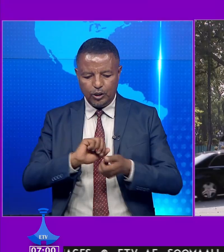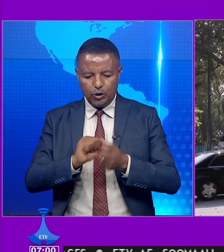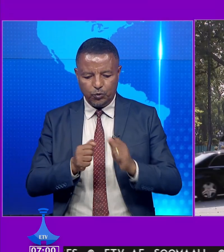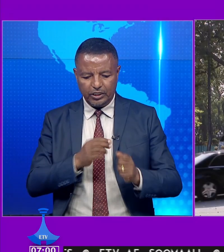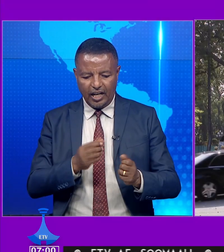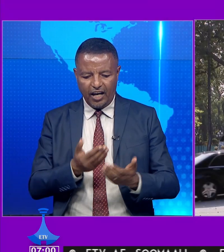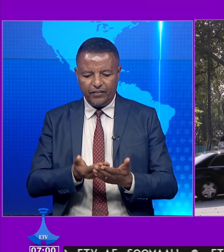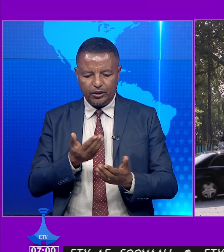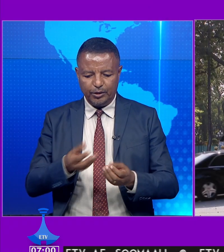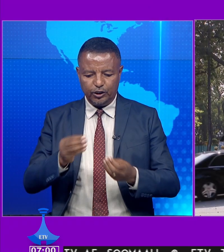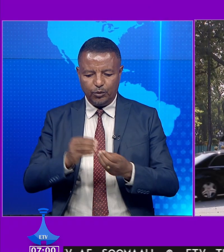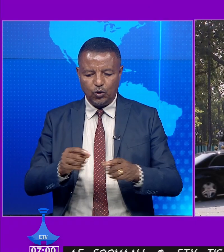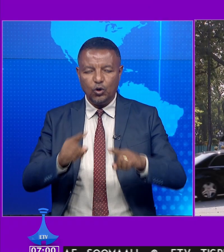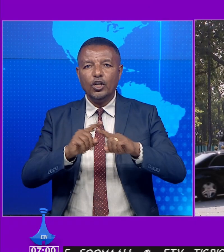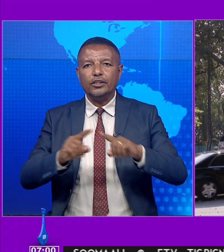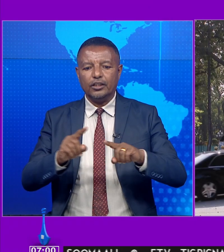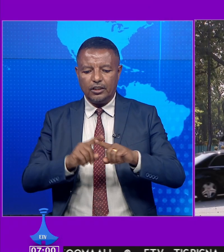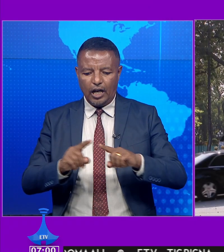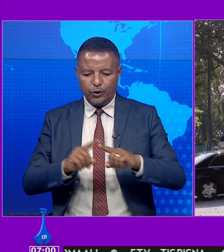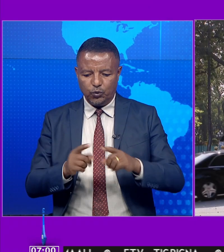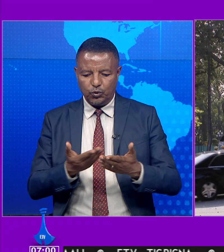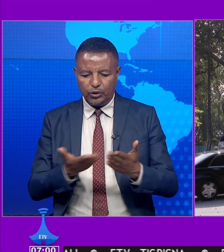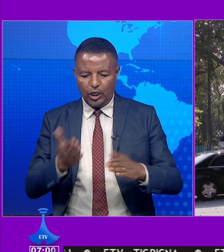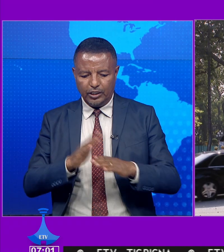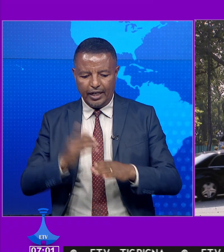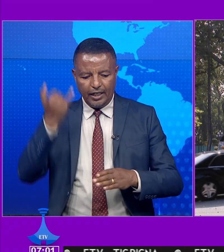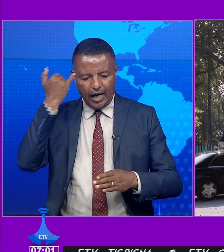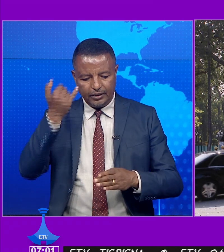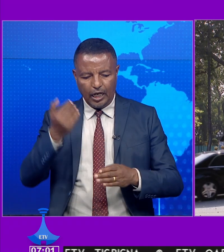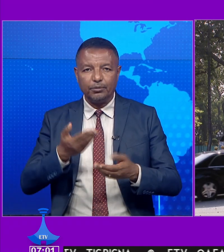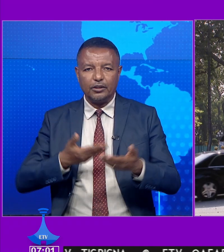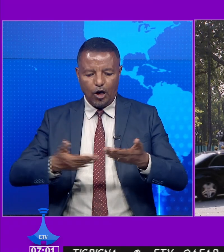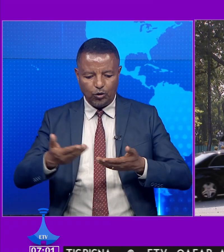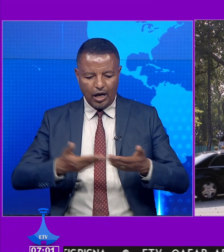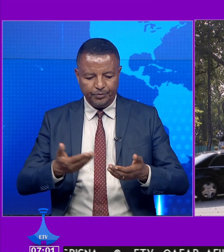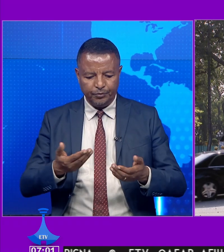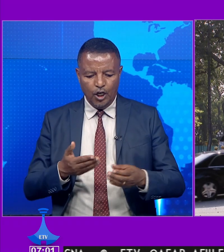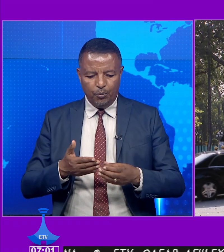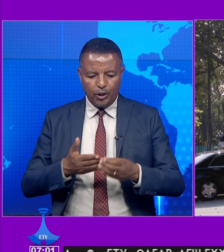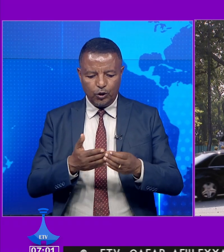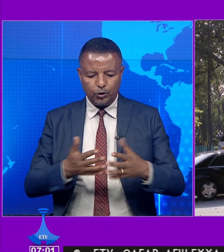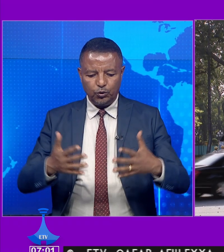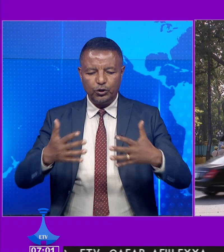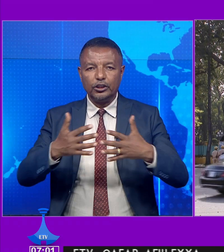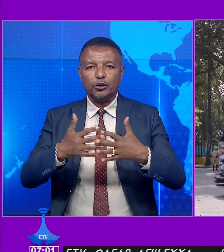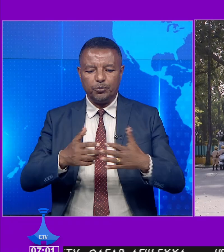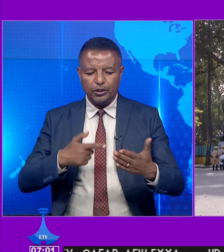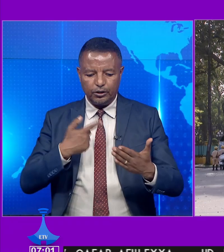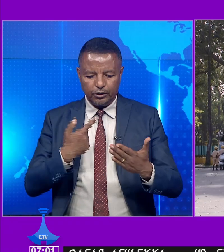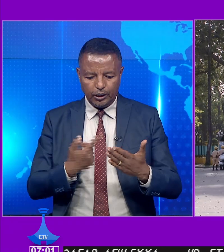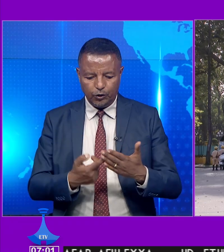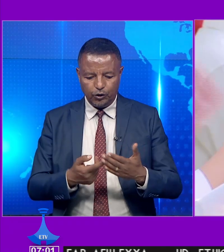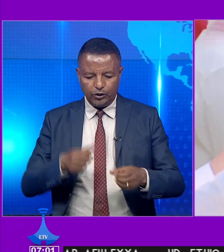የልምድ ልውውጥና ኢንቨስትመንትን ጨምሮ የተለያዩ ጉዳዮች ላይ ሀሳብ ተለዋውጠዋል። መሪዎቹ